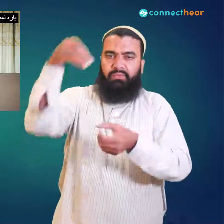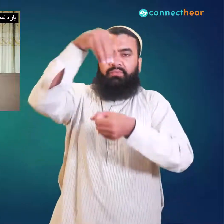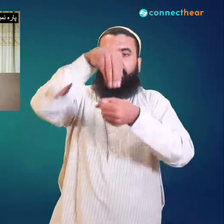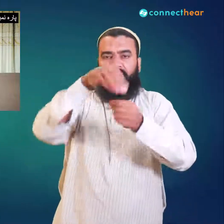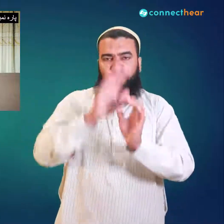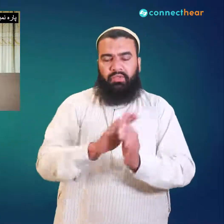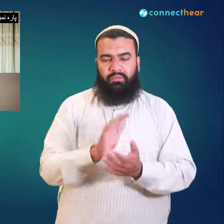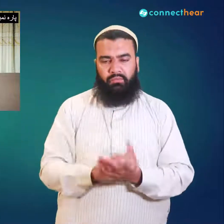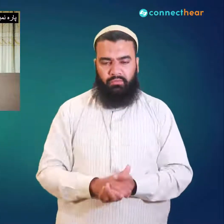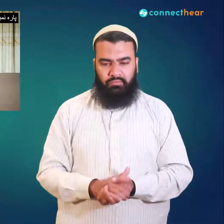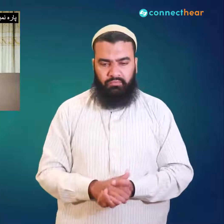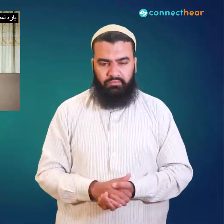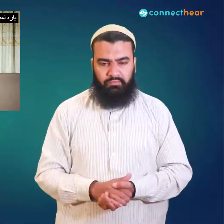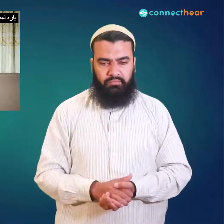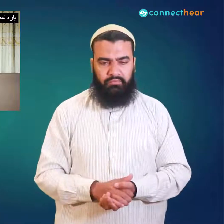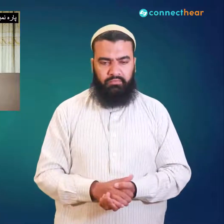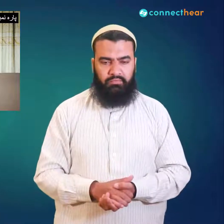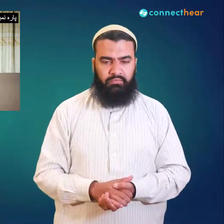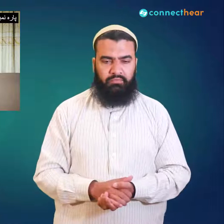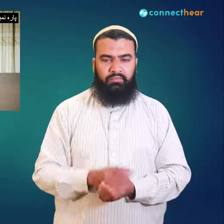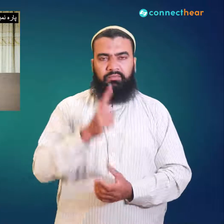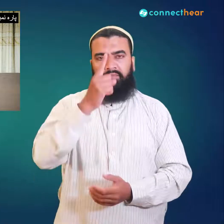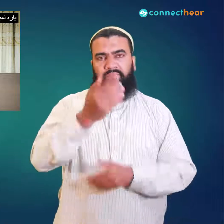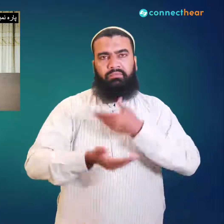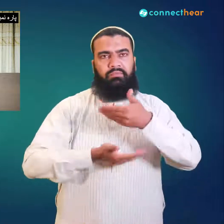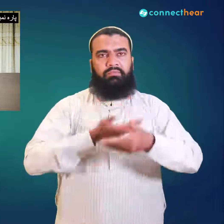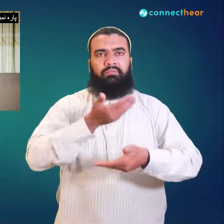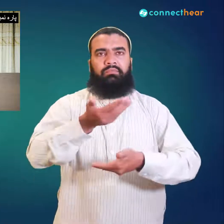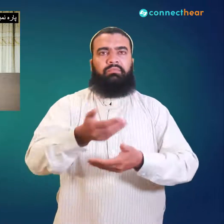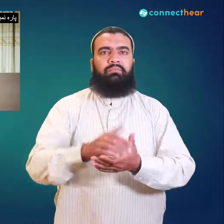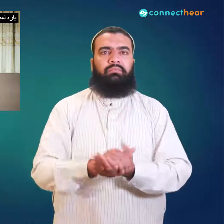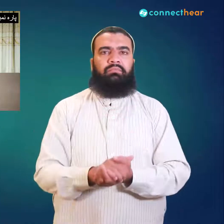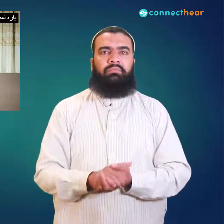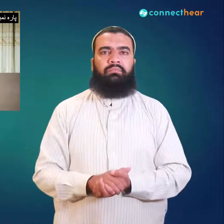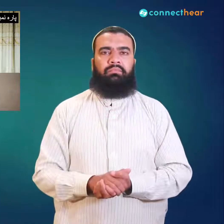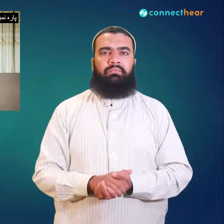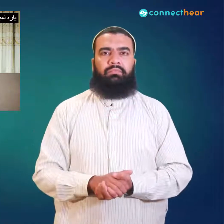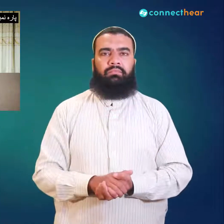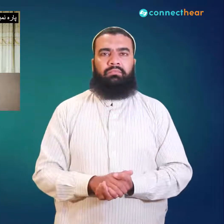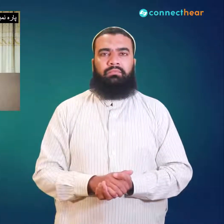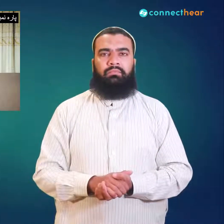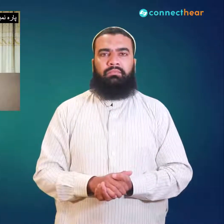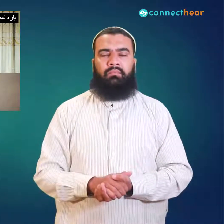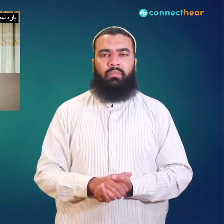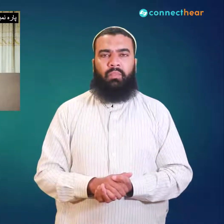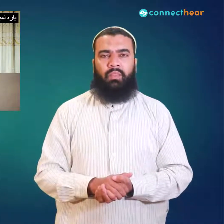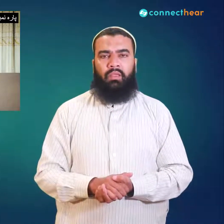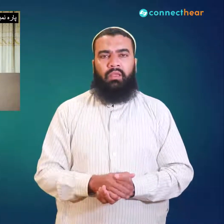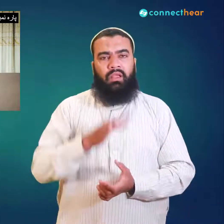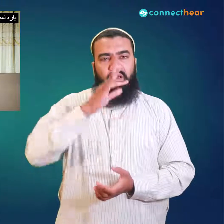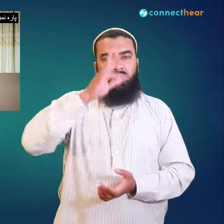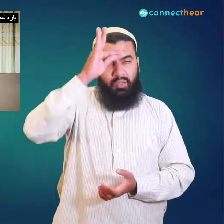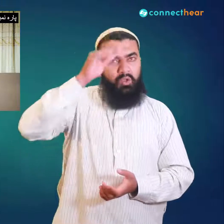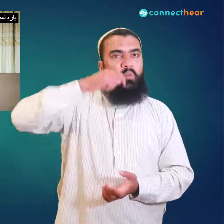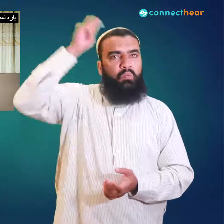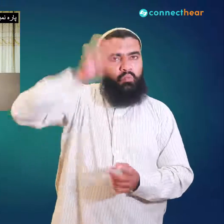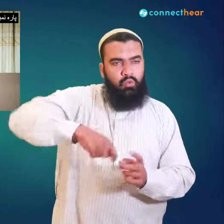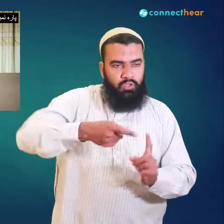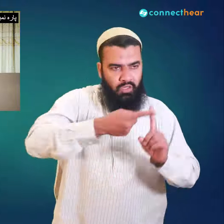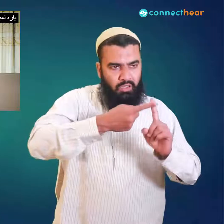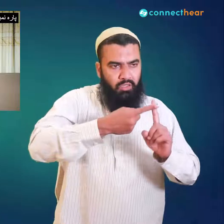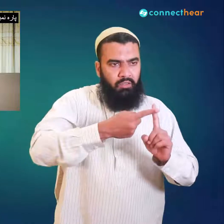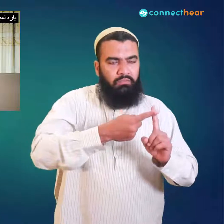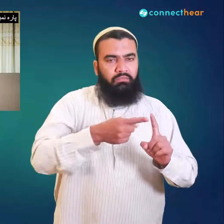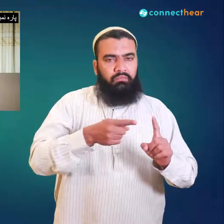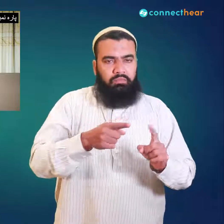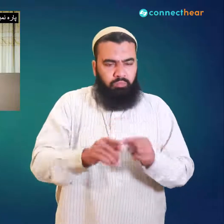آیت نمبر 90 اور 91، حتی اذا ادرکہ الغرق، جب فرعون غرق